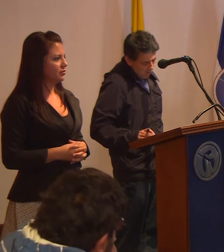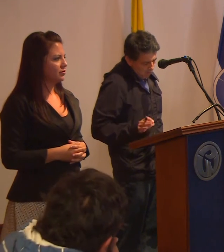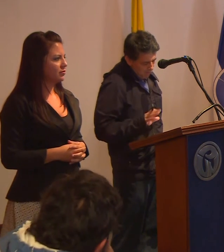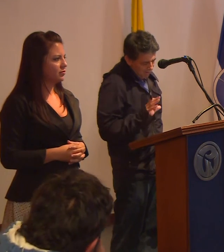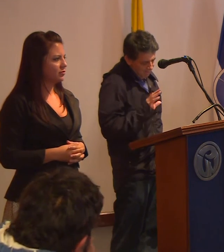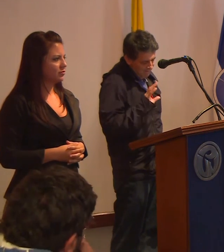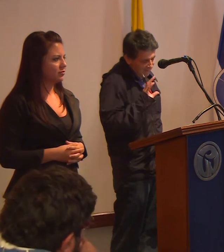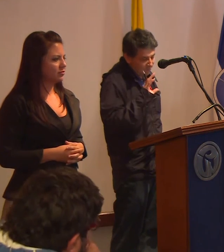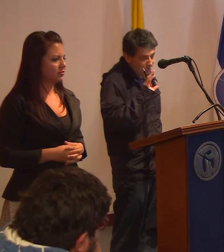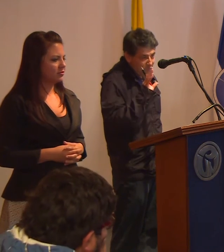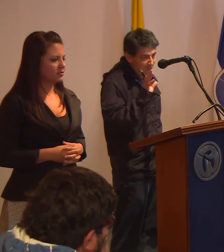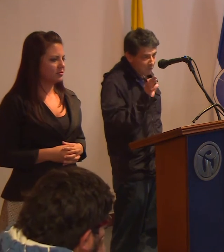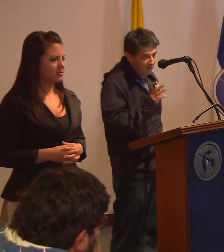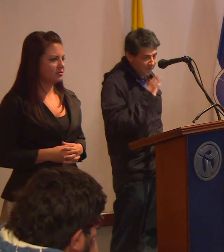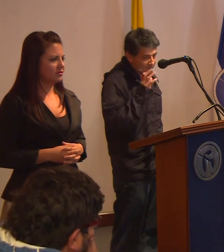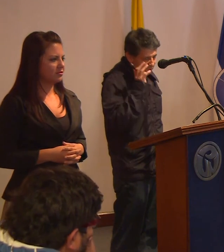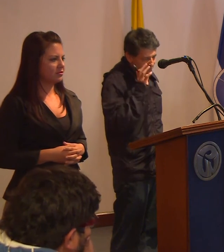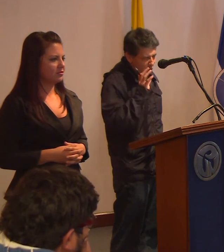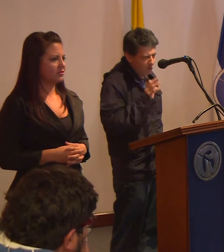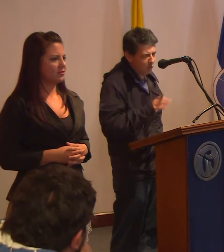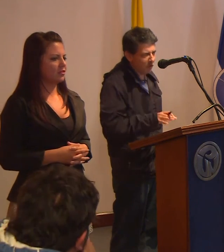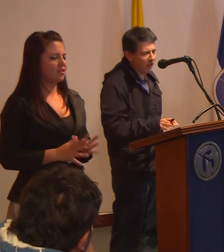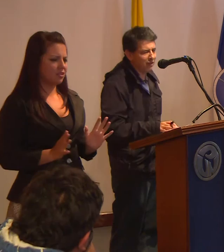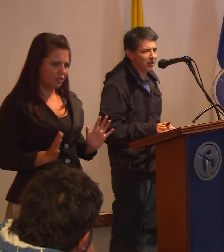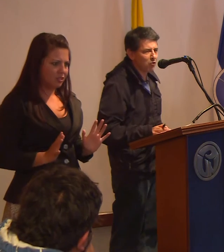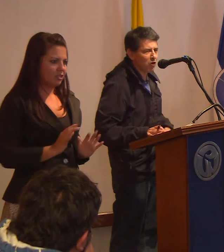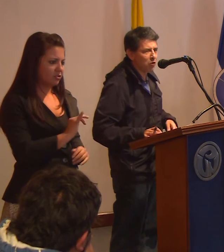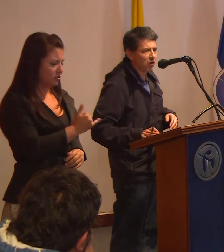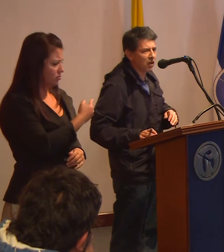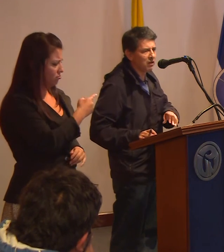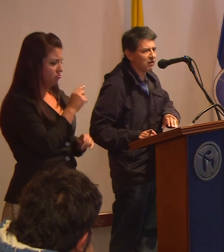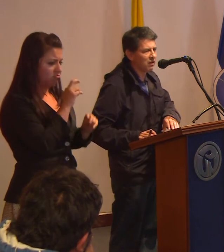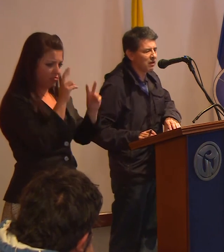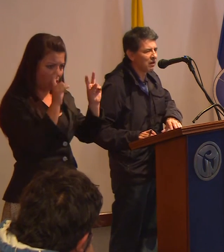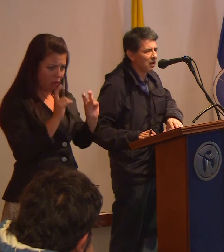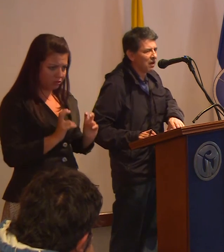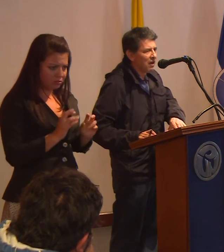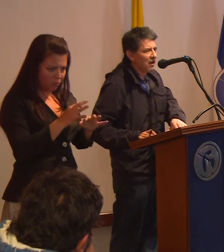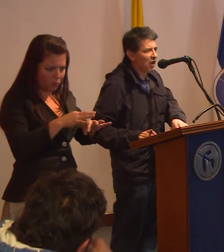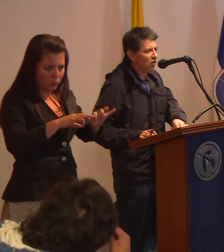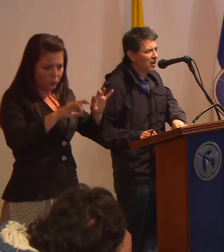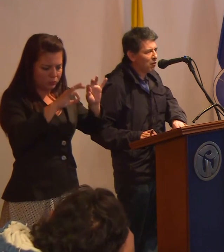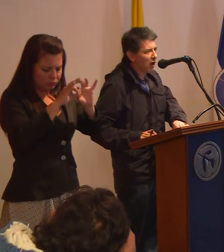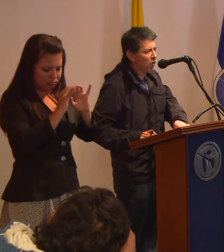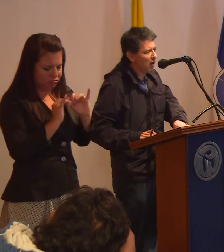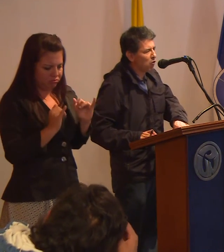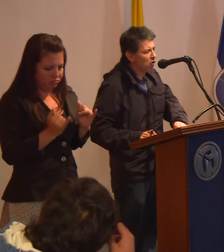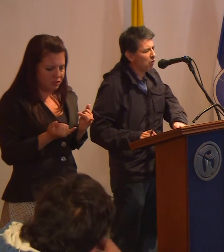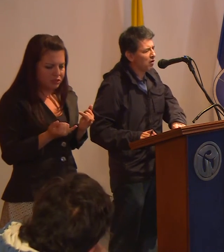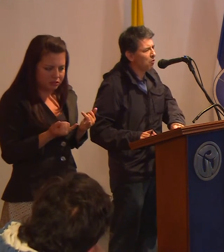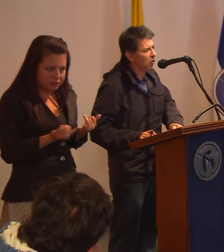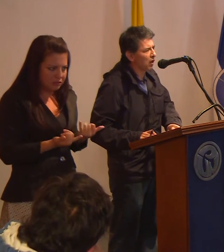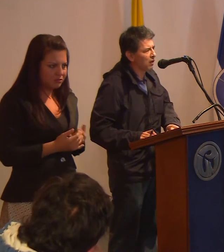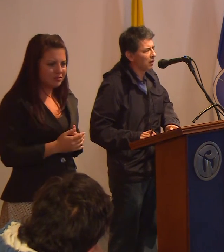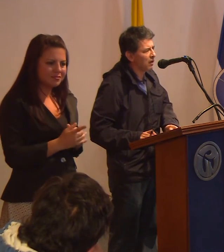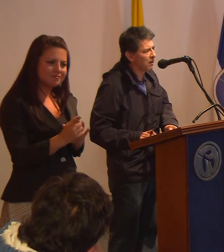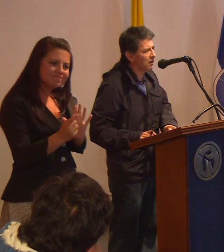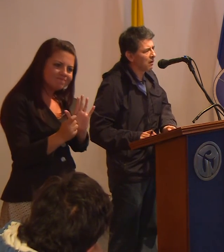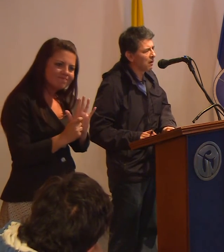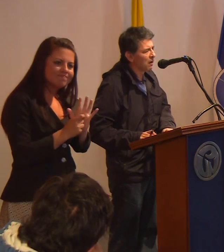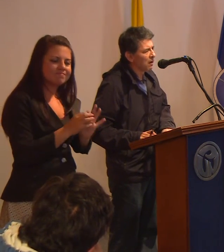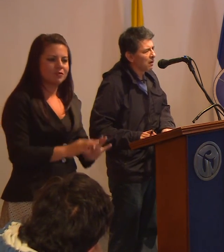Y aunque me parece que estos temas son importantes, muy importantes, creo sin embargo que el punto más